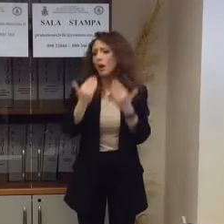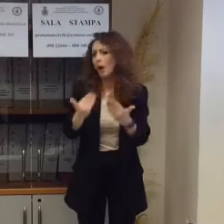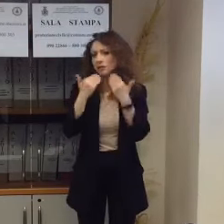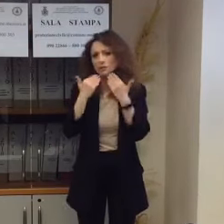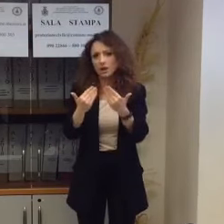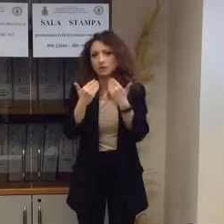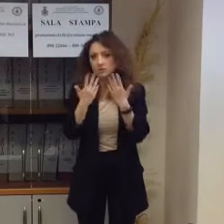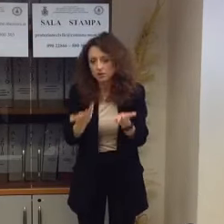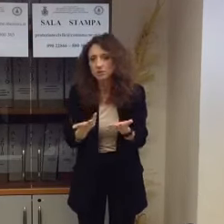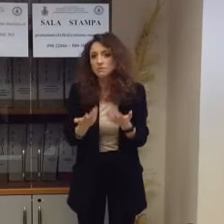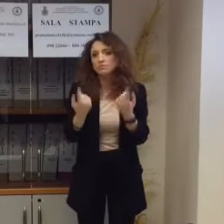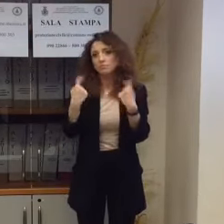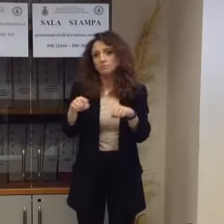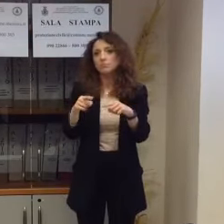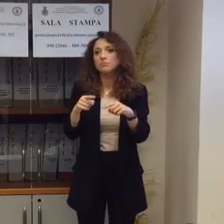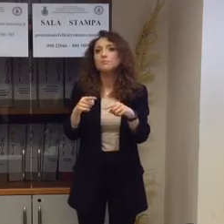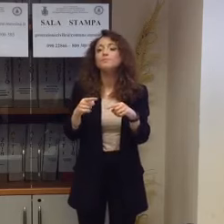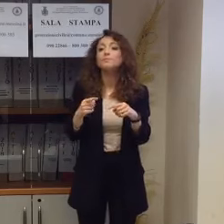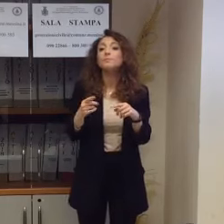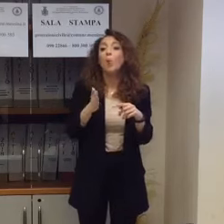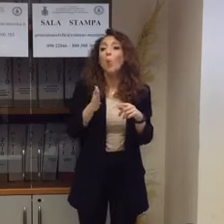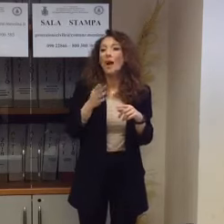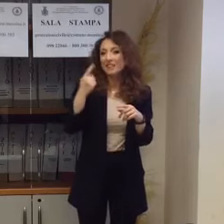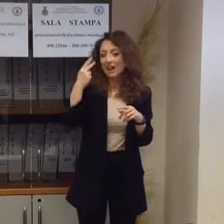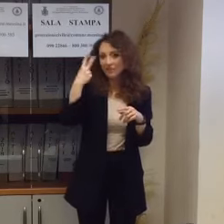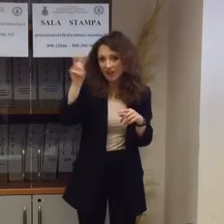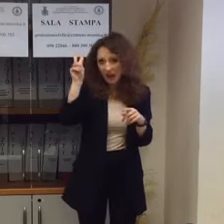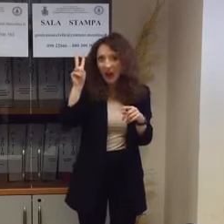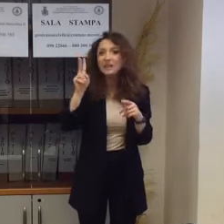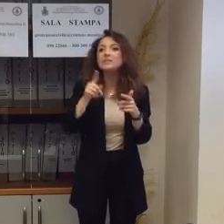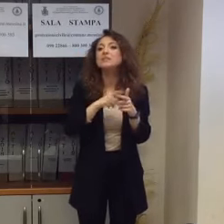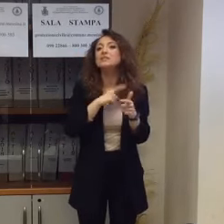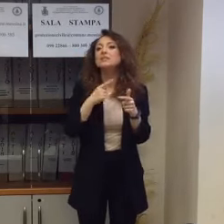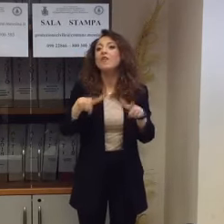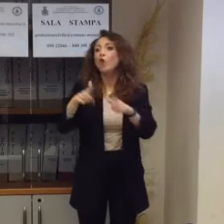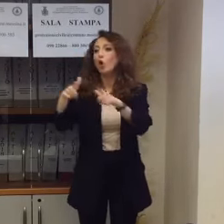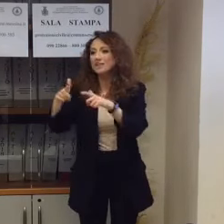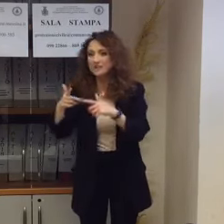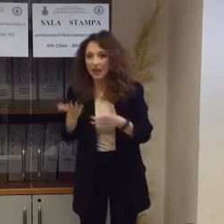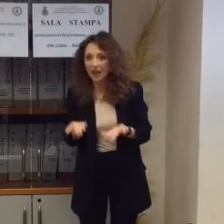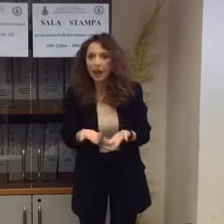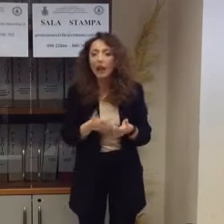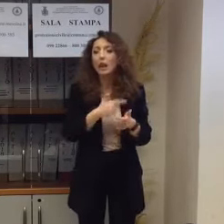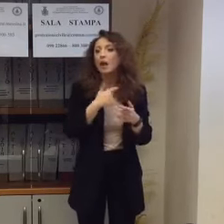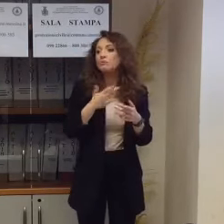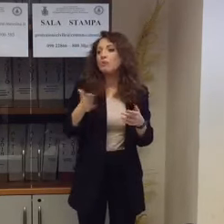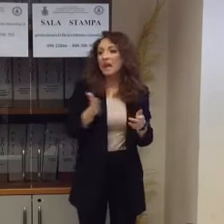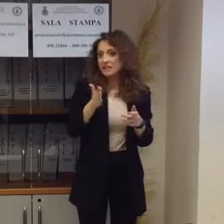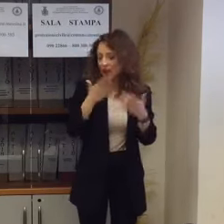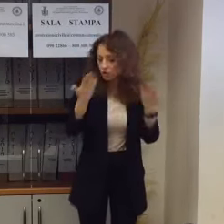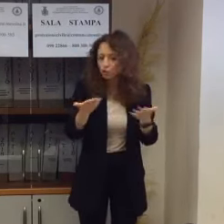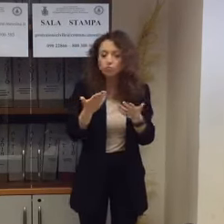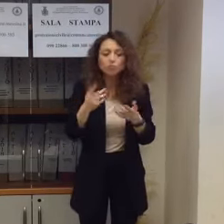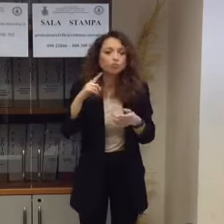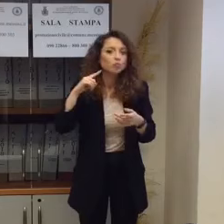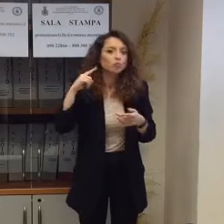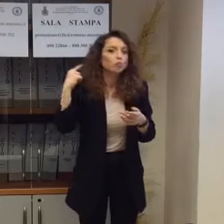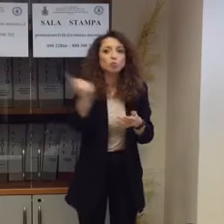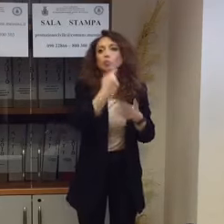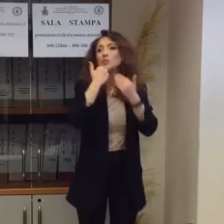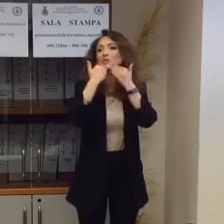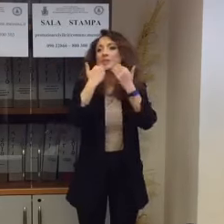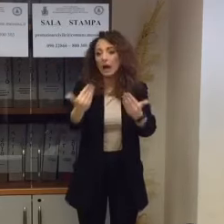i carabinieri, guardia di finanza, forestale, ringrazio tutti, l'esercito, tutti quanti, spero